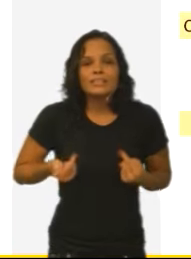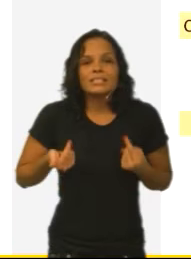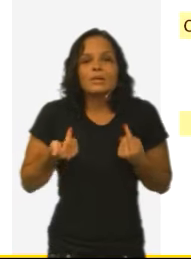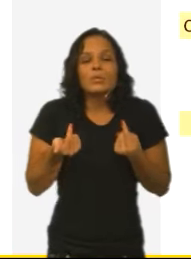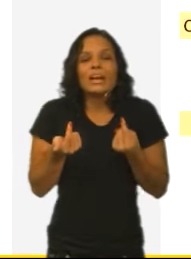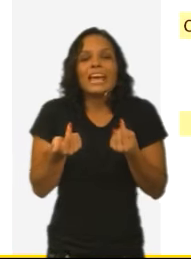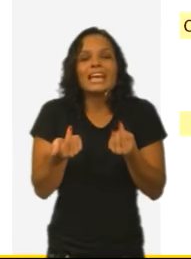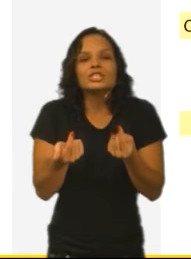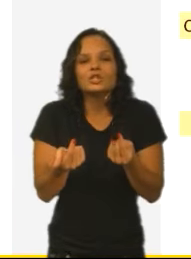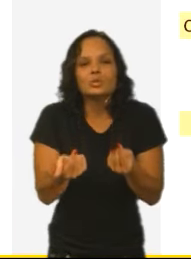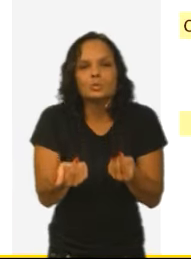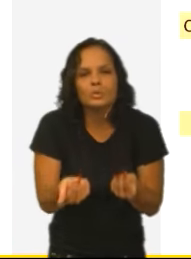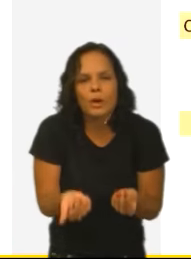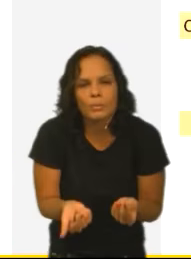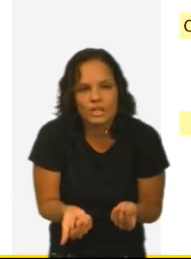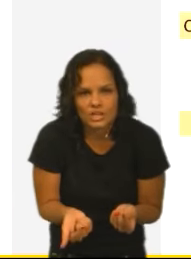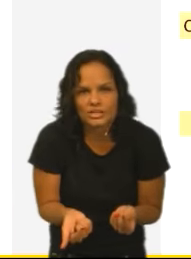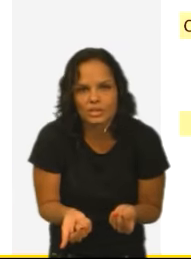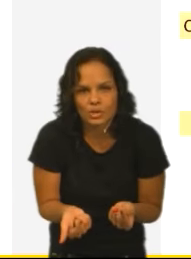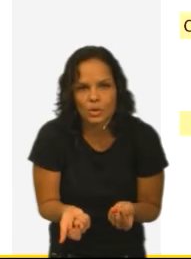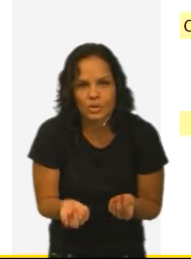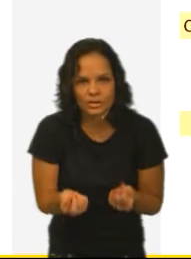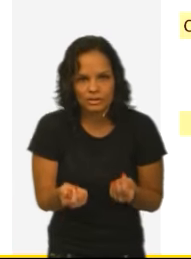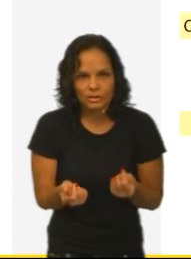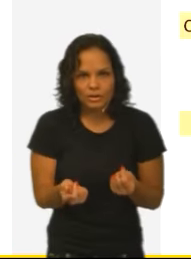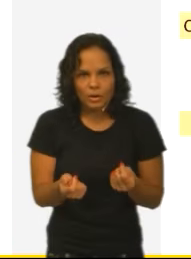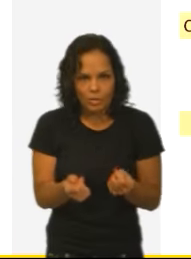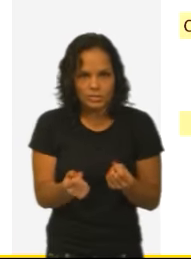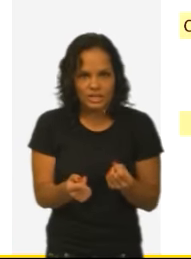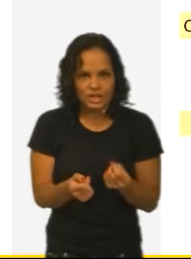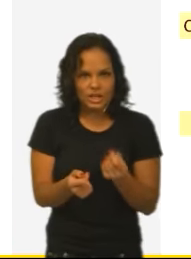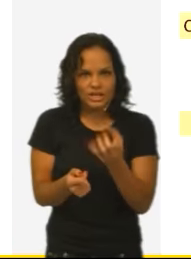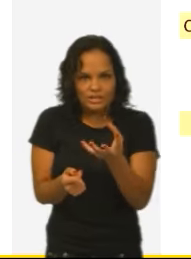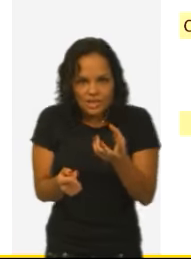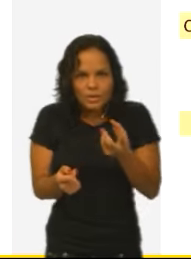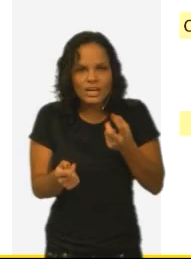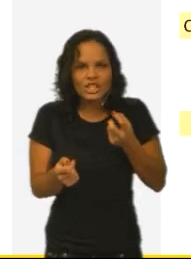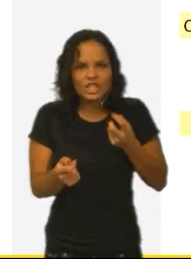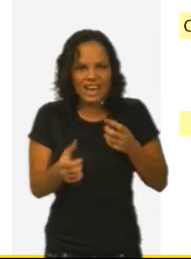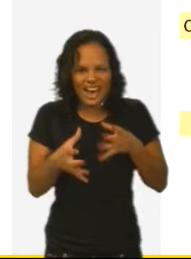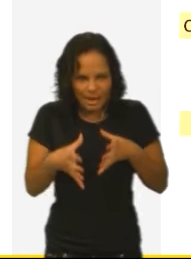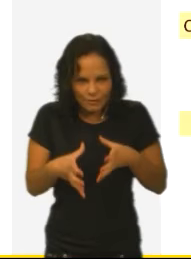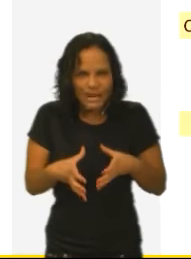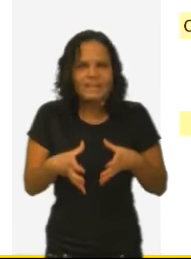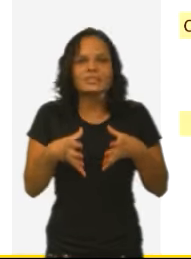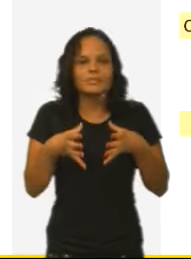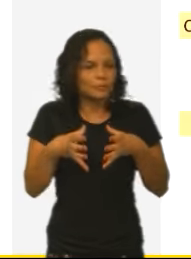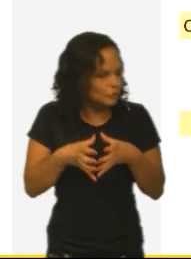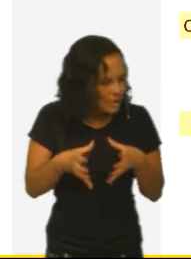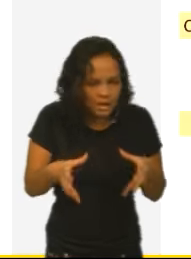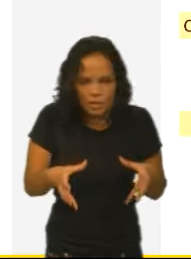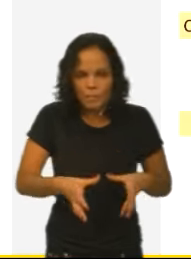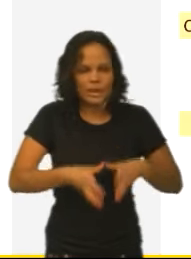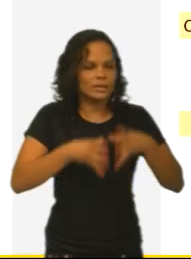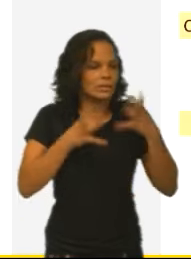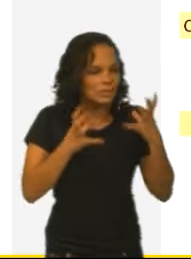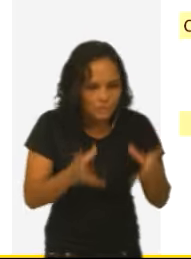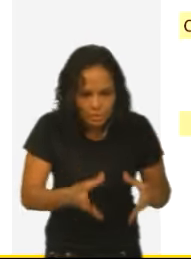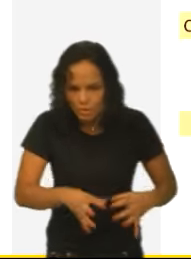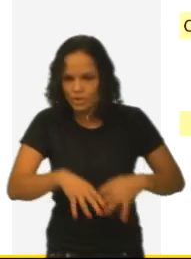informação estruturalmente acessória. Ou seja, se eu retirar a frase, fica completa com seu